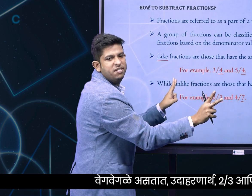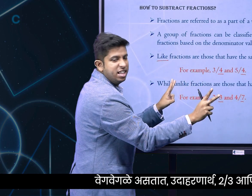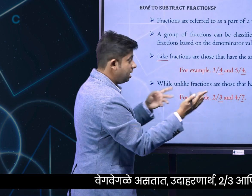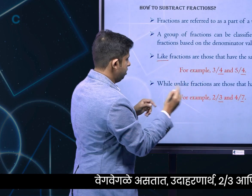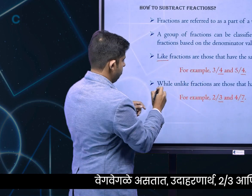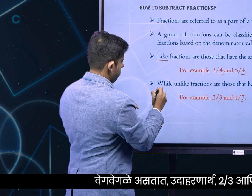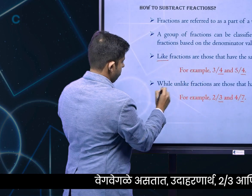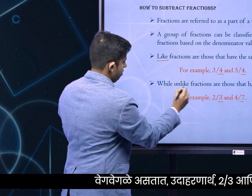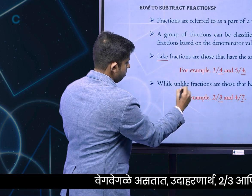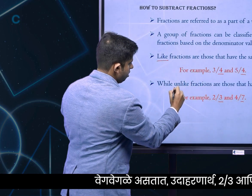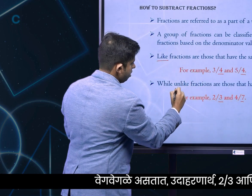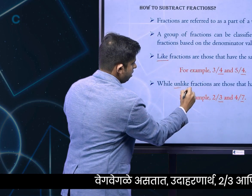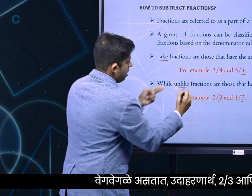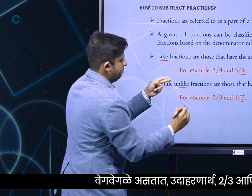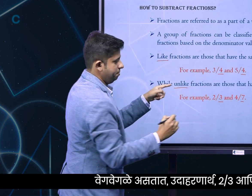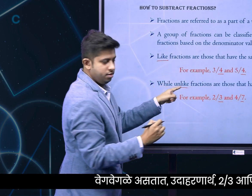आणि 4/7.